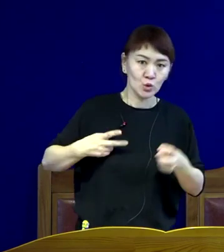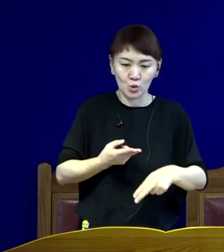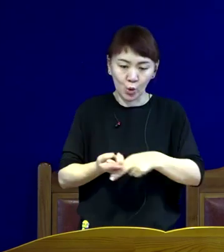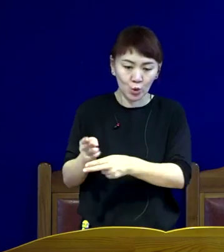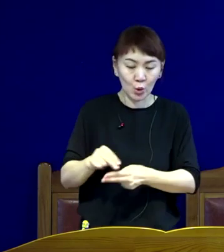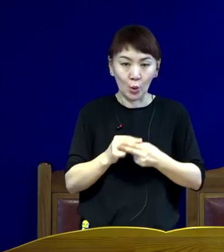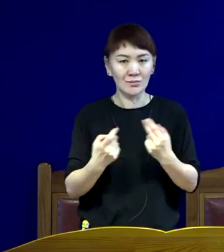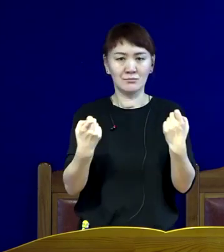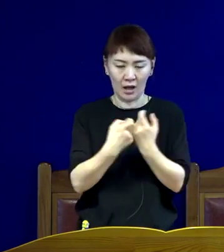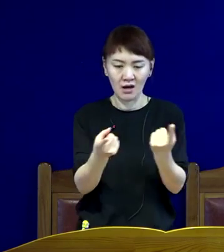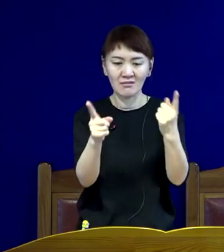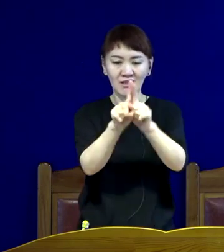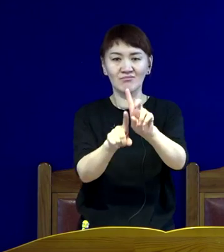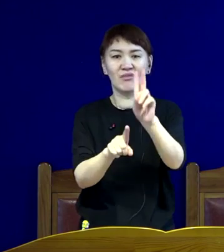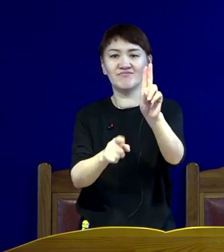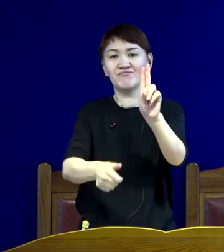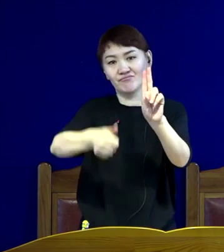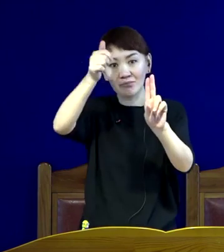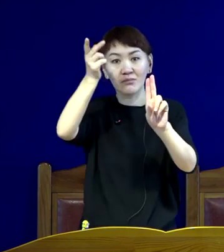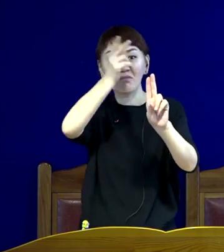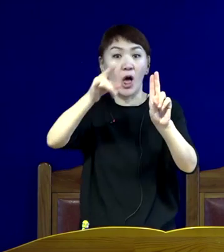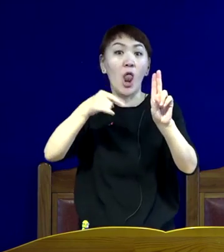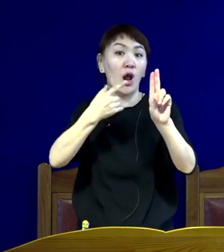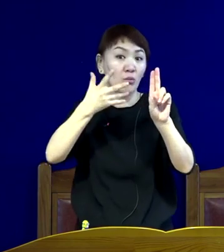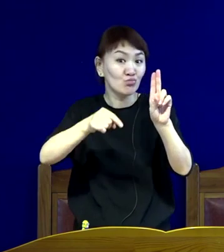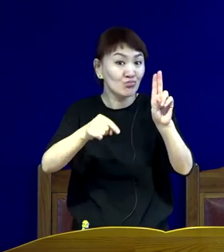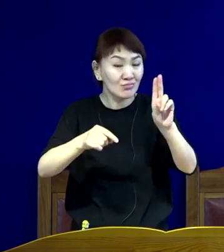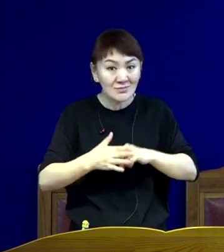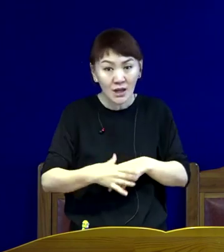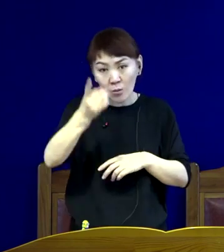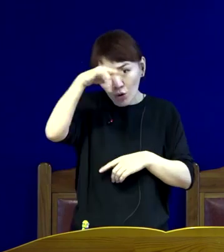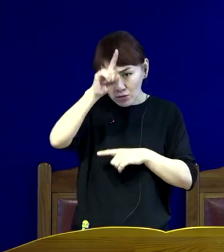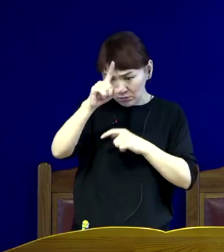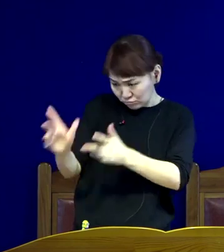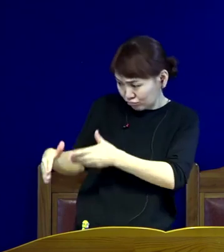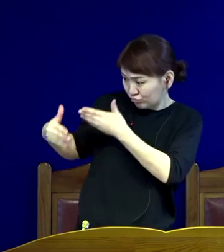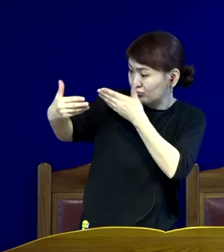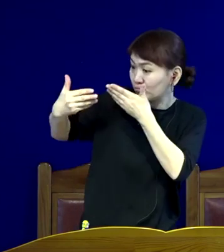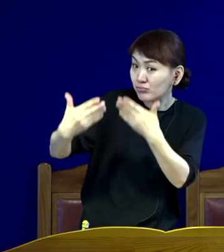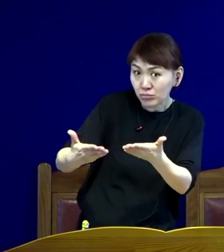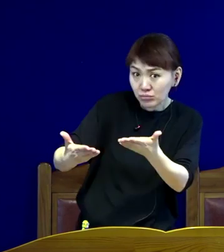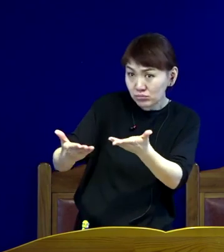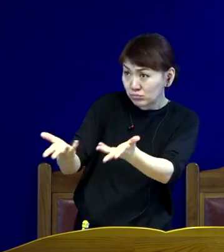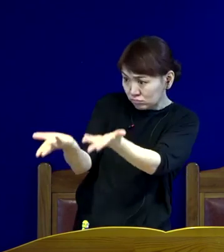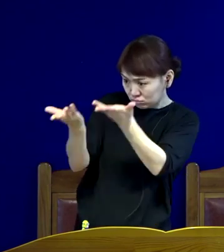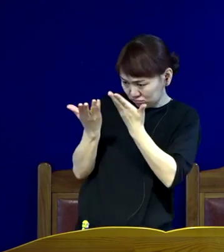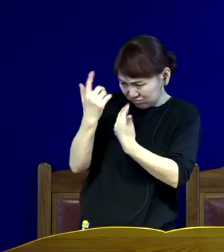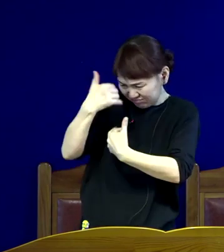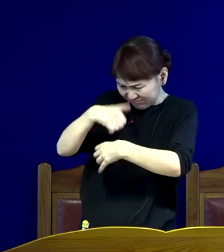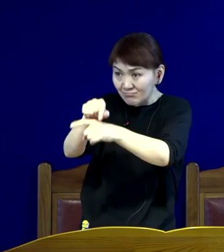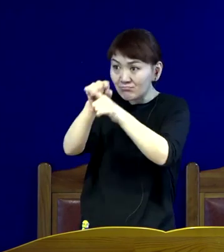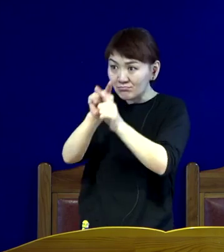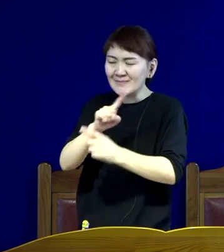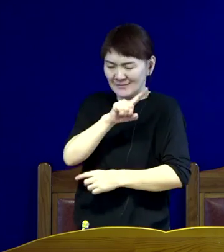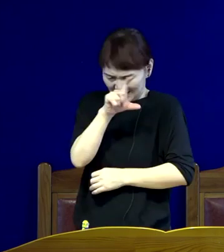учраас ингэж хэлсэн байна. Тэгэхээр бурхны тогтоосон байр суурийг сахий гэж зүтгэх ёстой болохоос